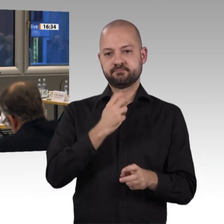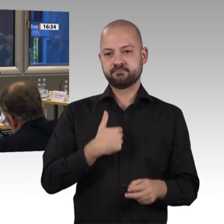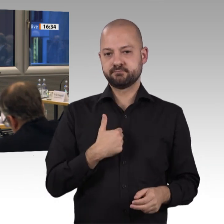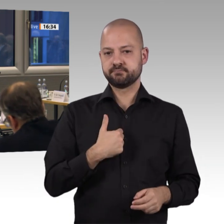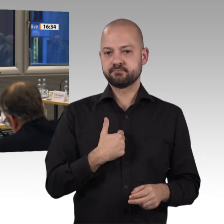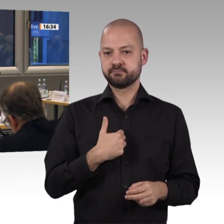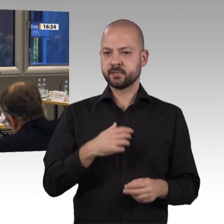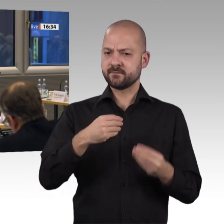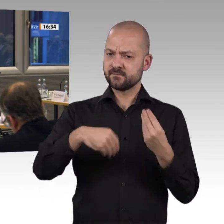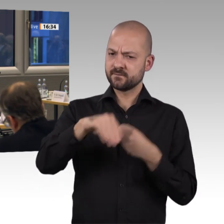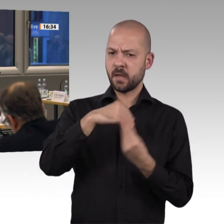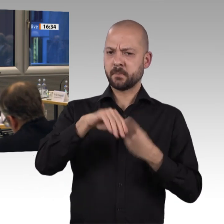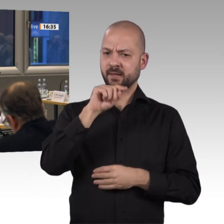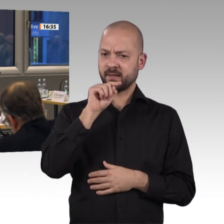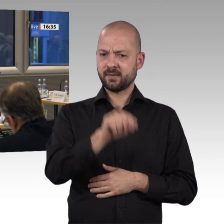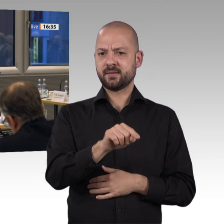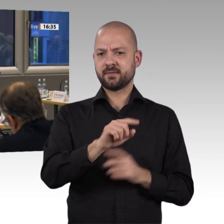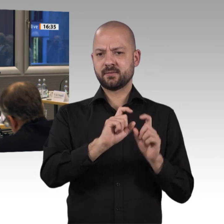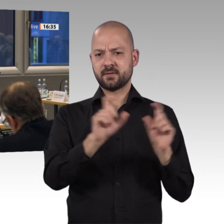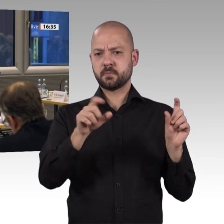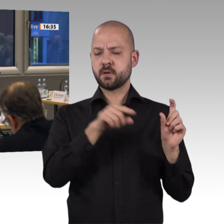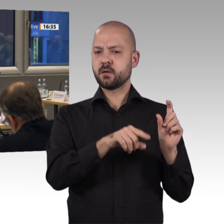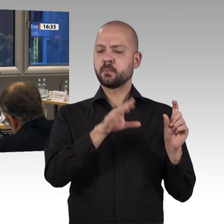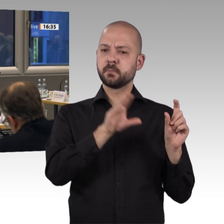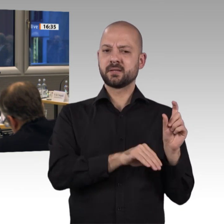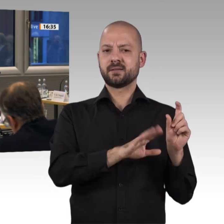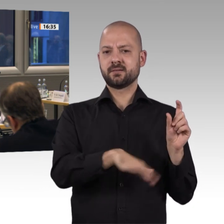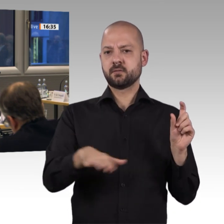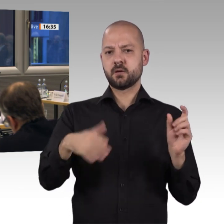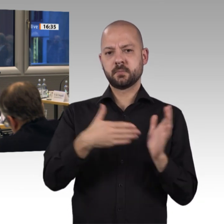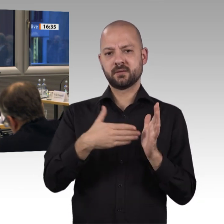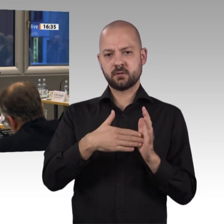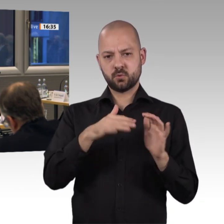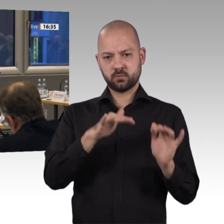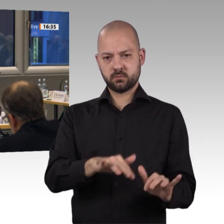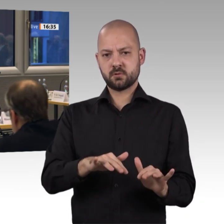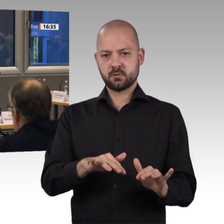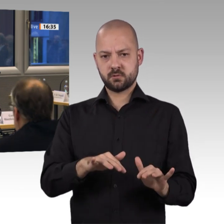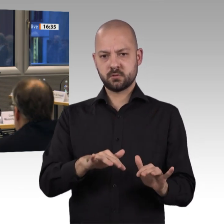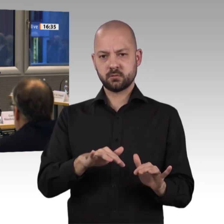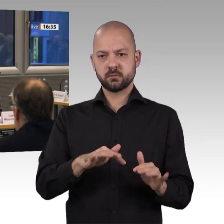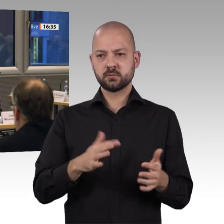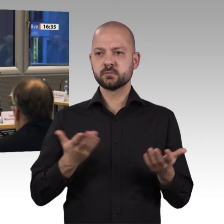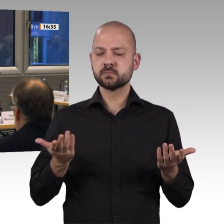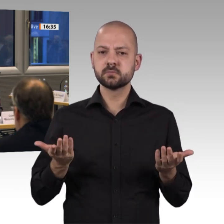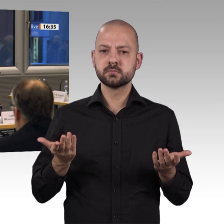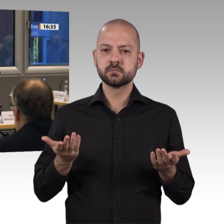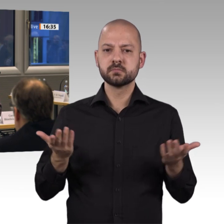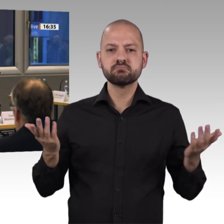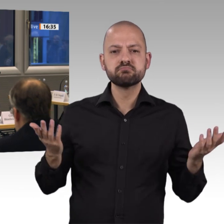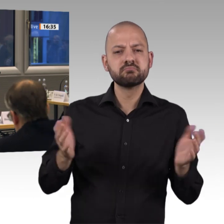Vorschläge, wie man eben diese Familien möglichst gut unterstützen kann? Frau Welke.